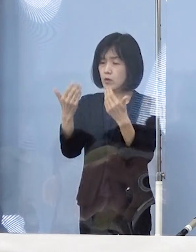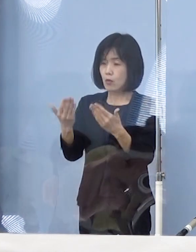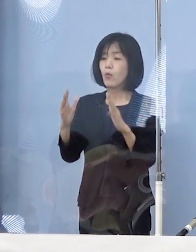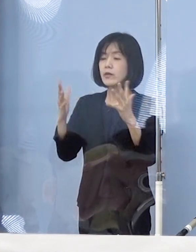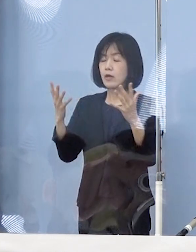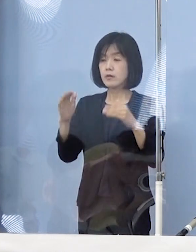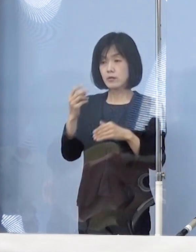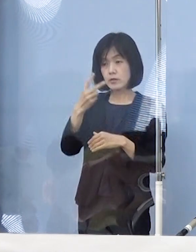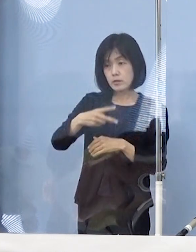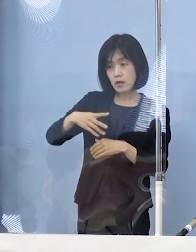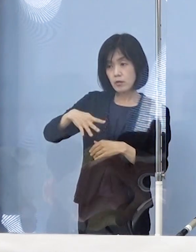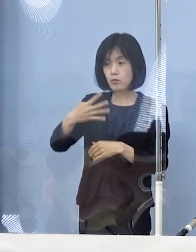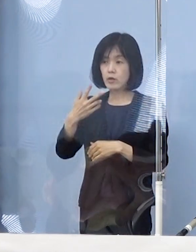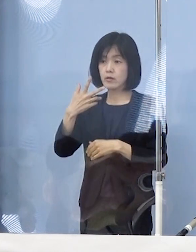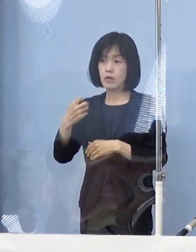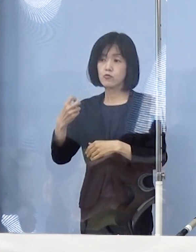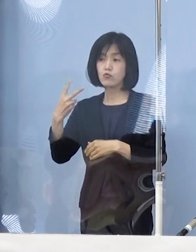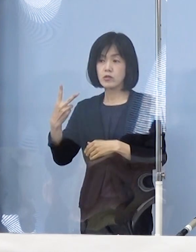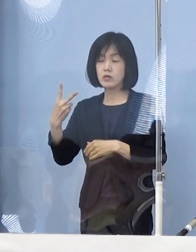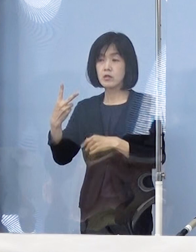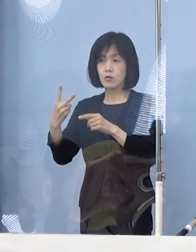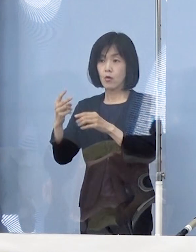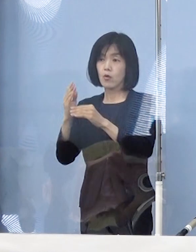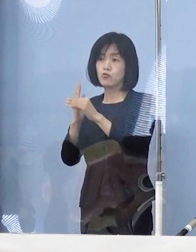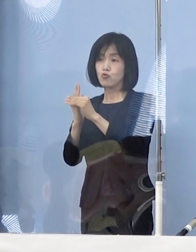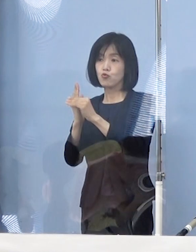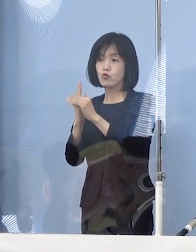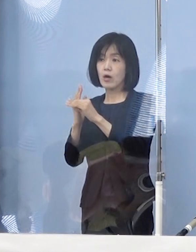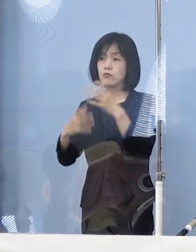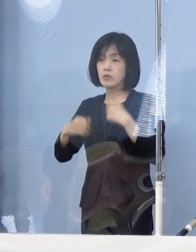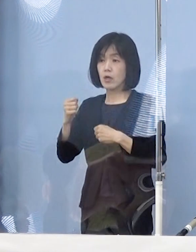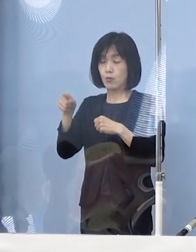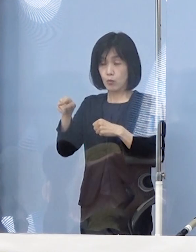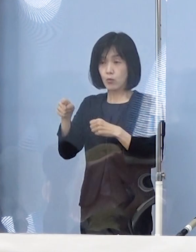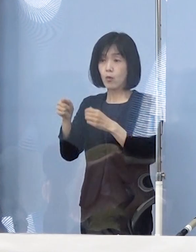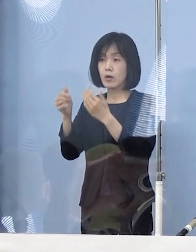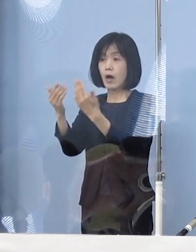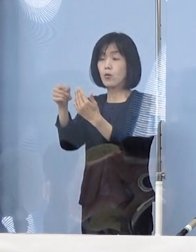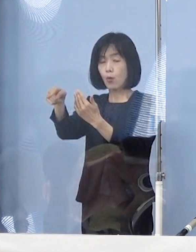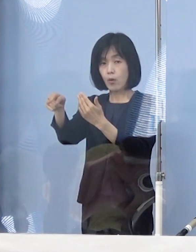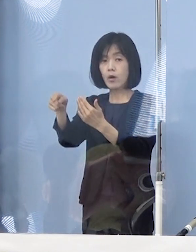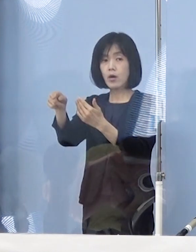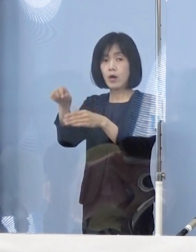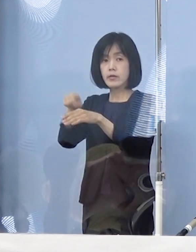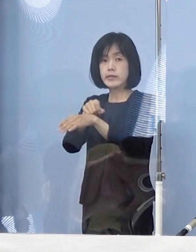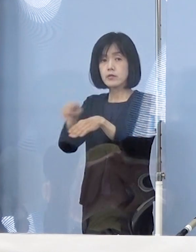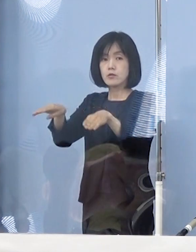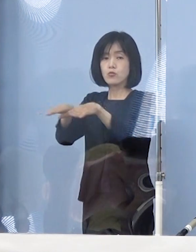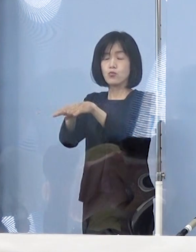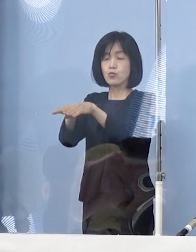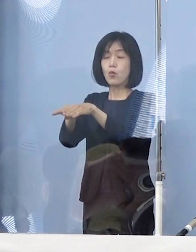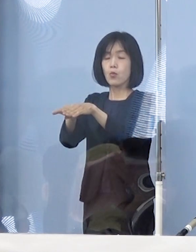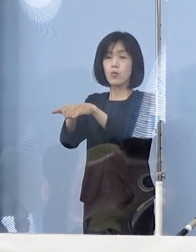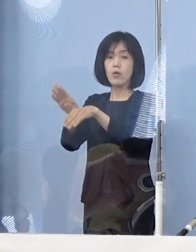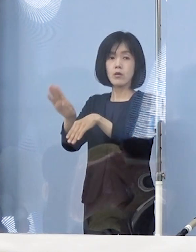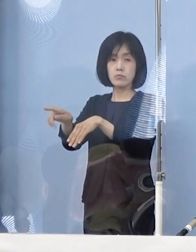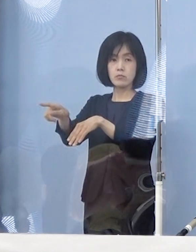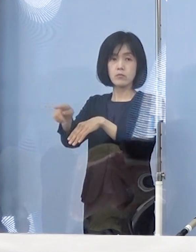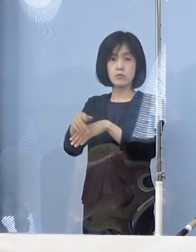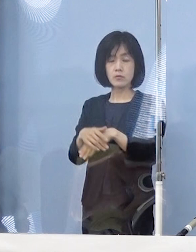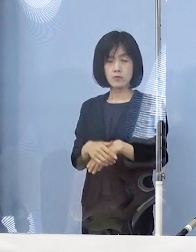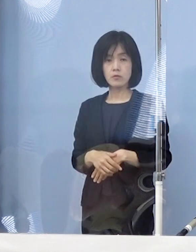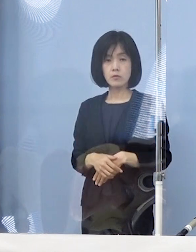2472例目の方がいていらっしゃる中学校については臨時休業という形になっております